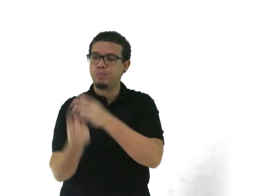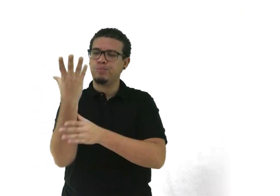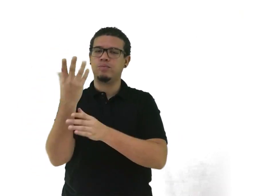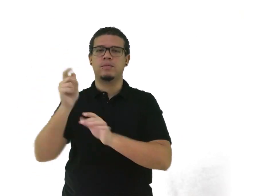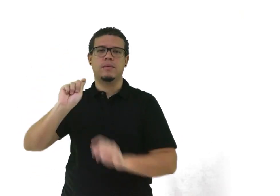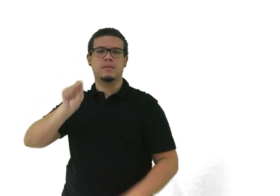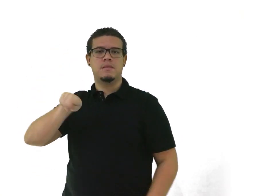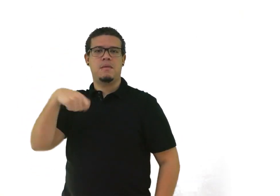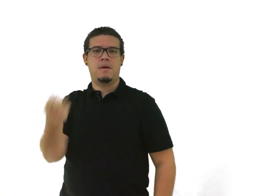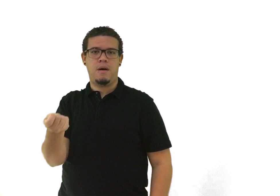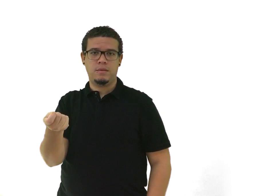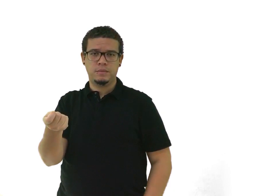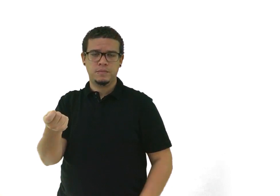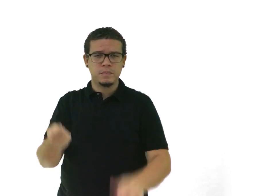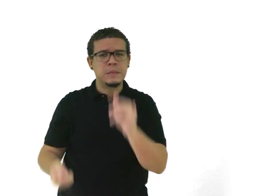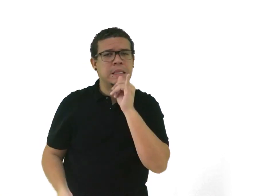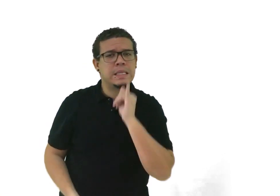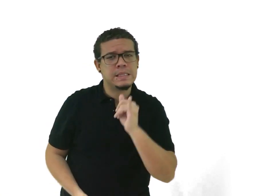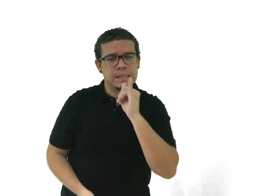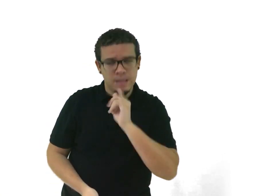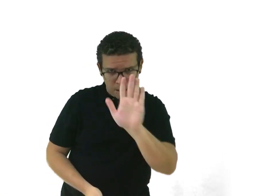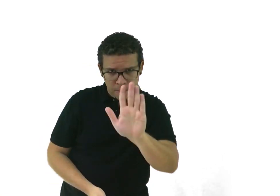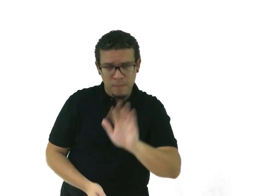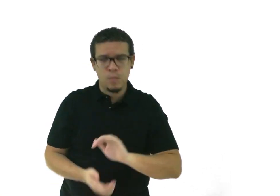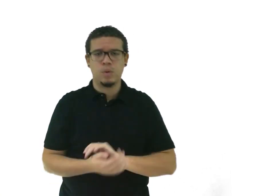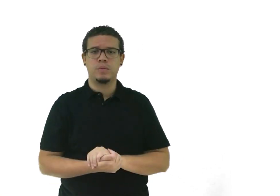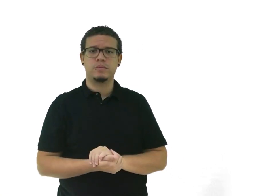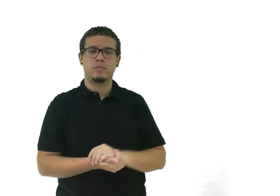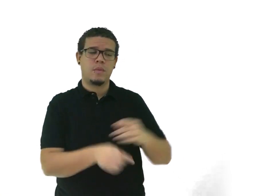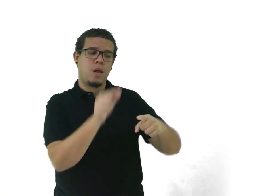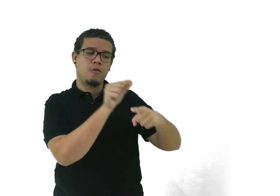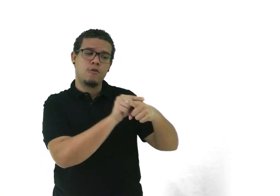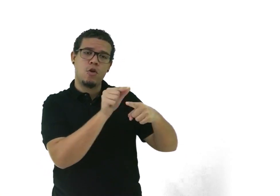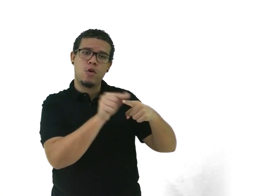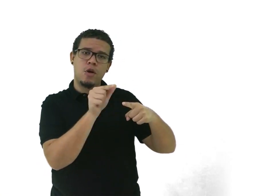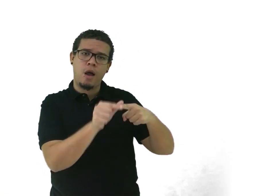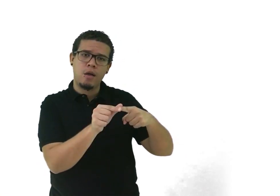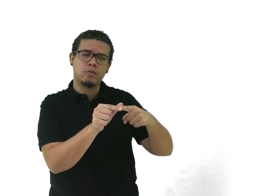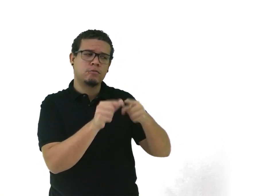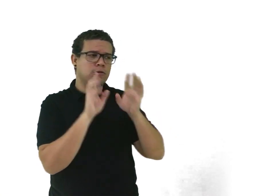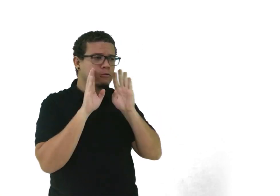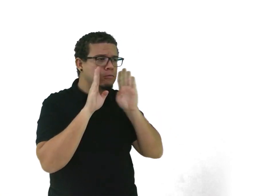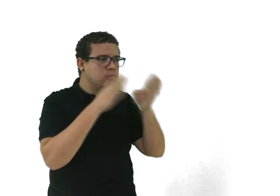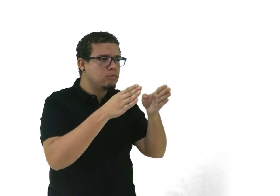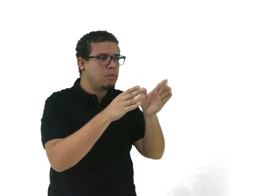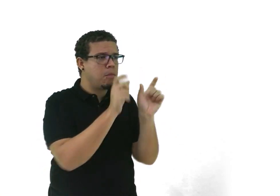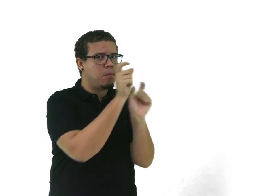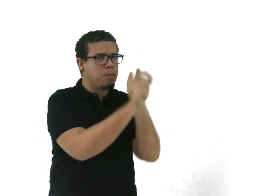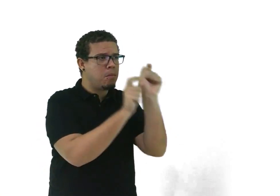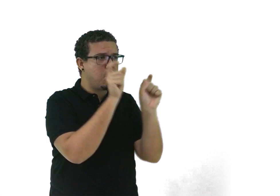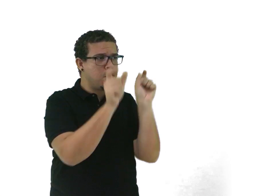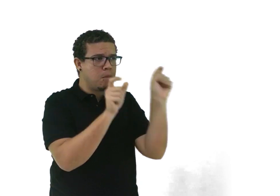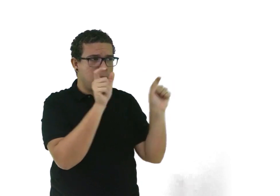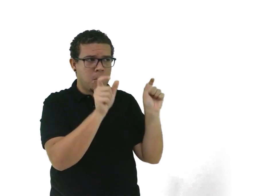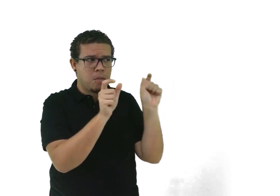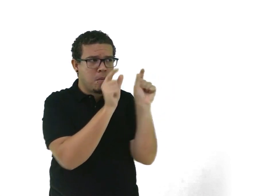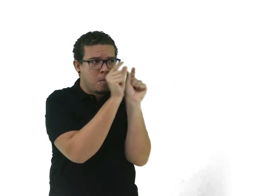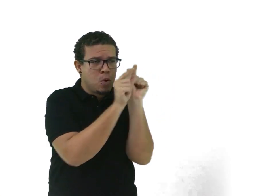Então, elementos importantíssimos para a produção de um sinal, como por exemplo, a fonética.